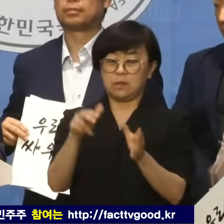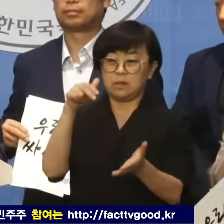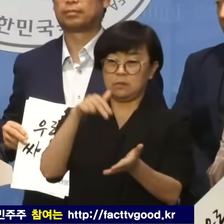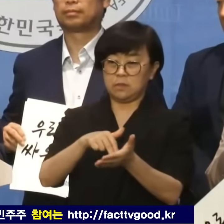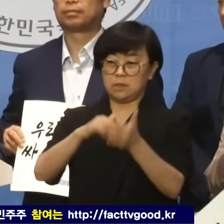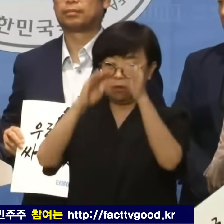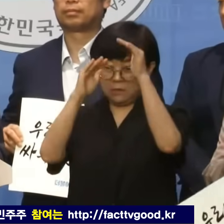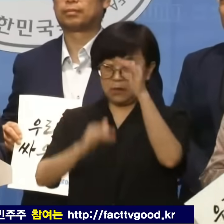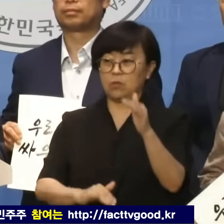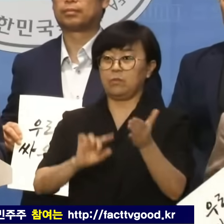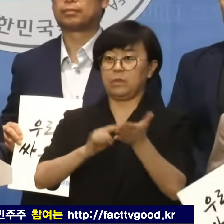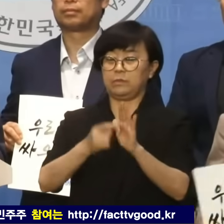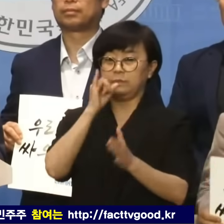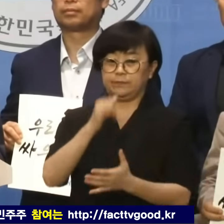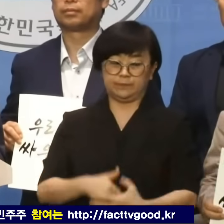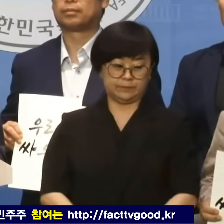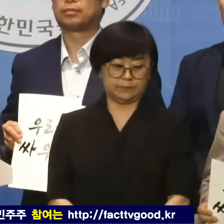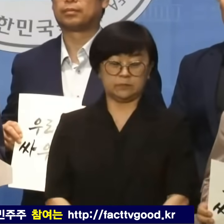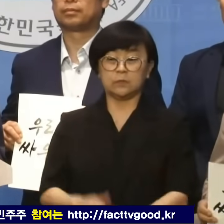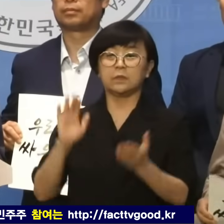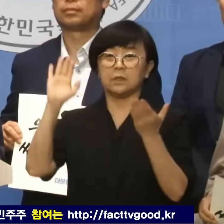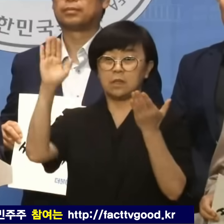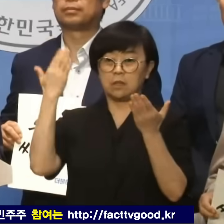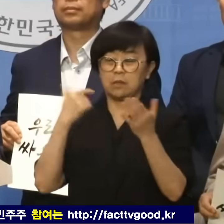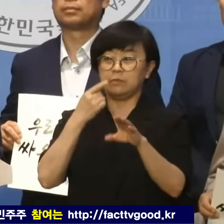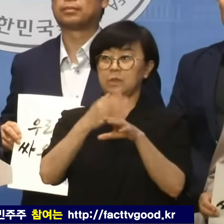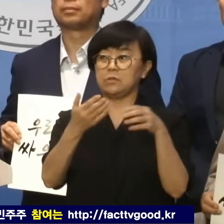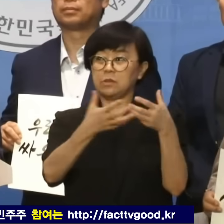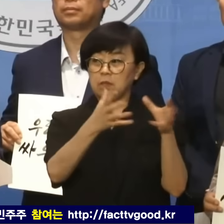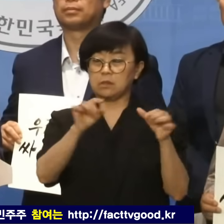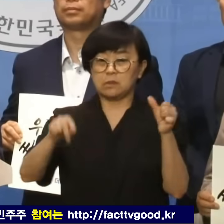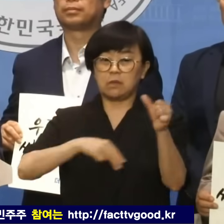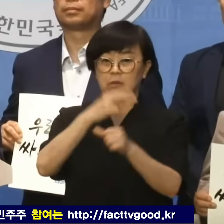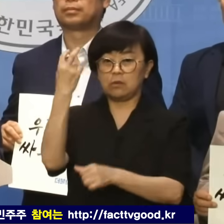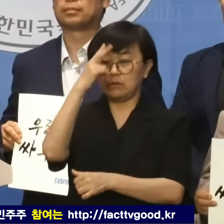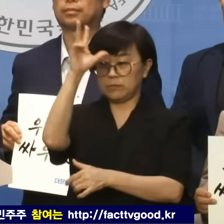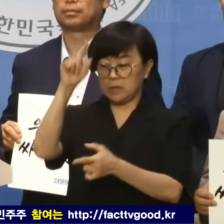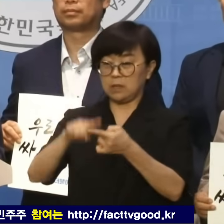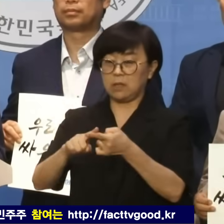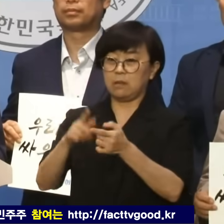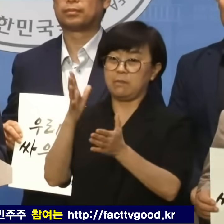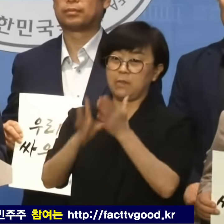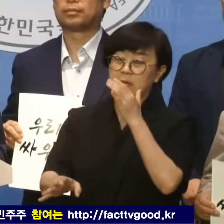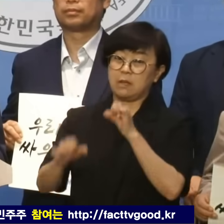발표가 있겠습니다. 근래 민주당의 상황과 검찰의 만행에 대한